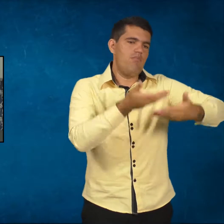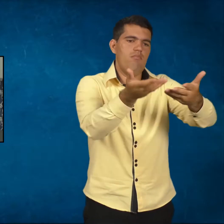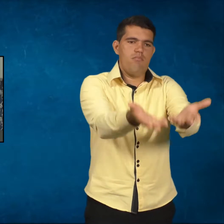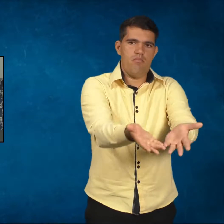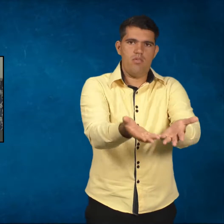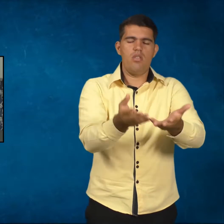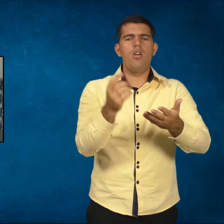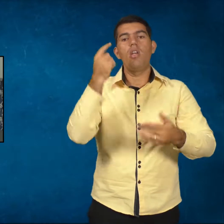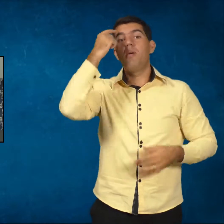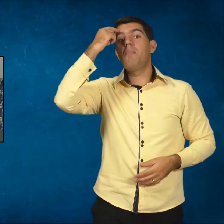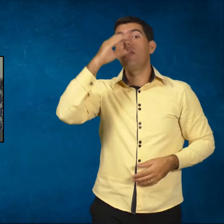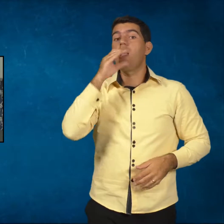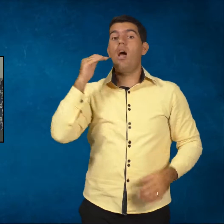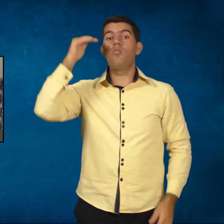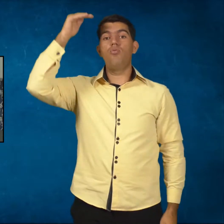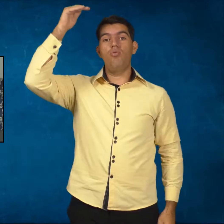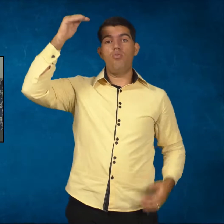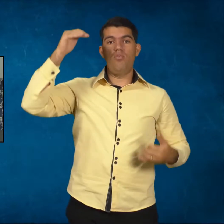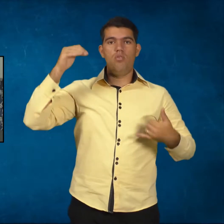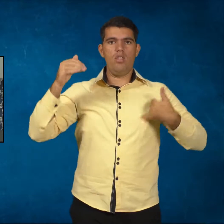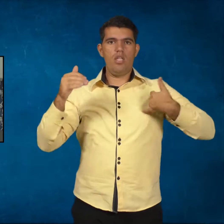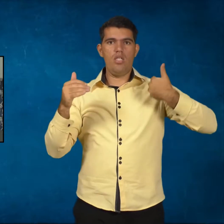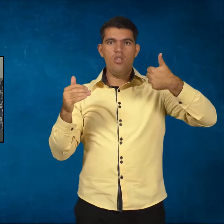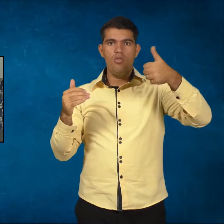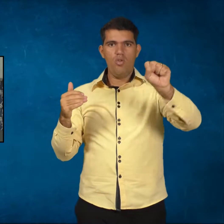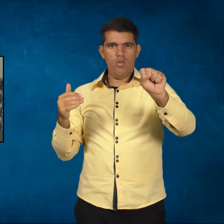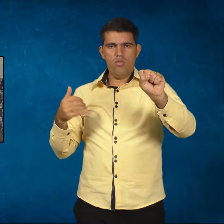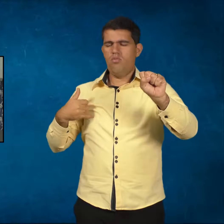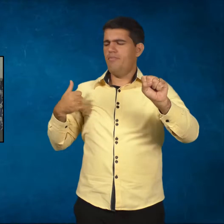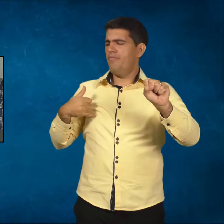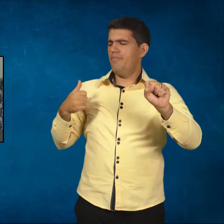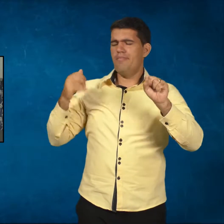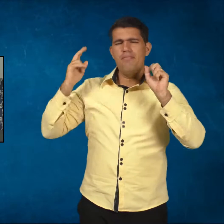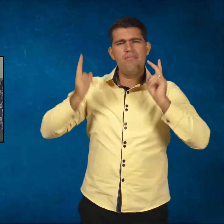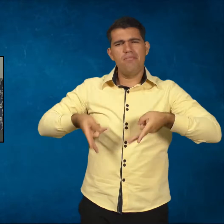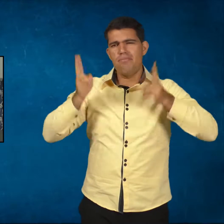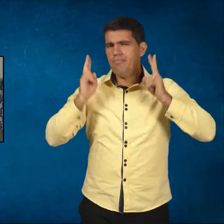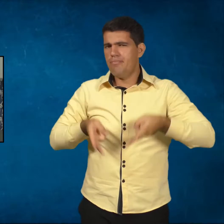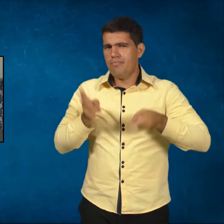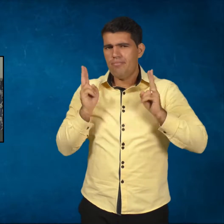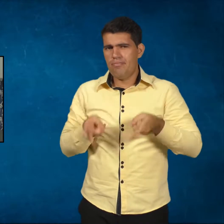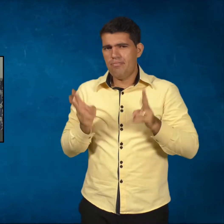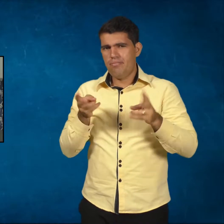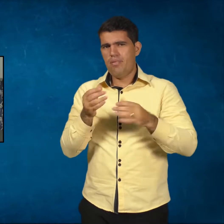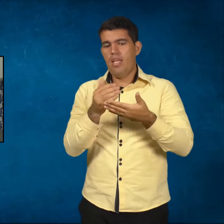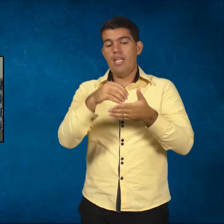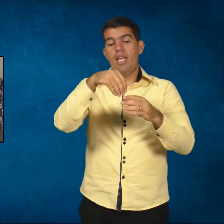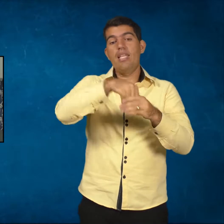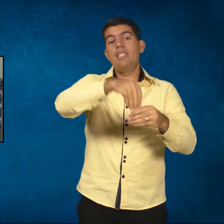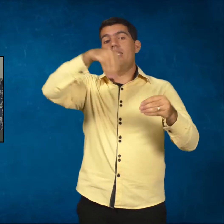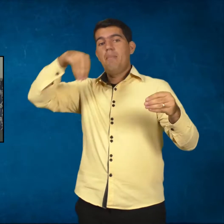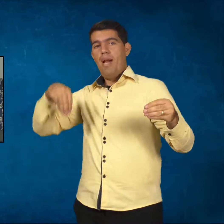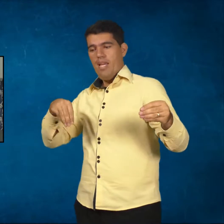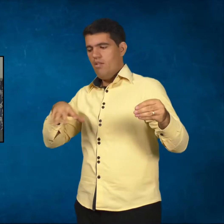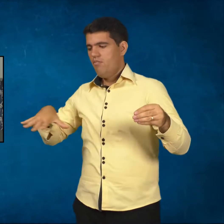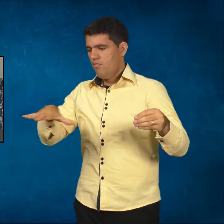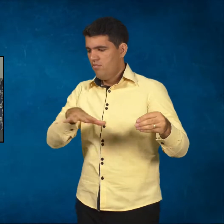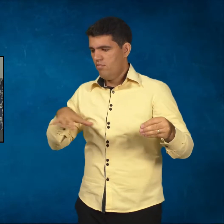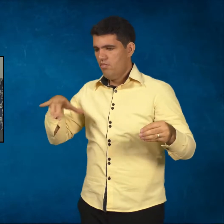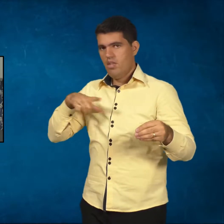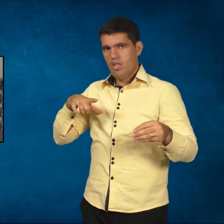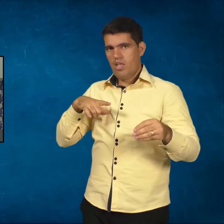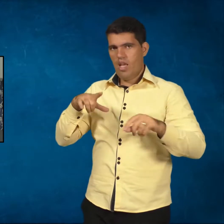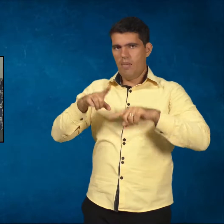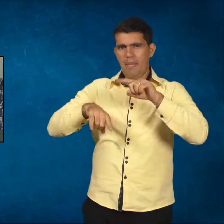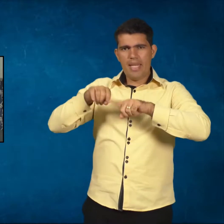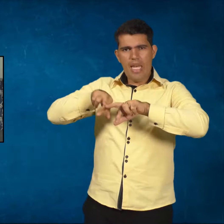pensa num adulto com 18 anos que viveu a vida toda num ambiente mais segregado, que tem um aparelho